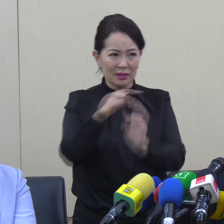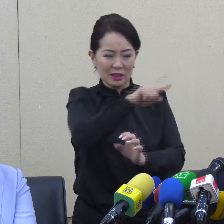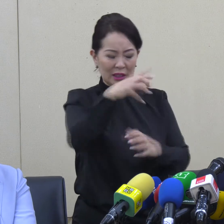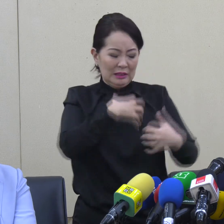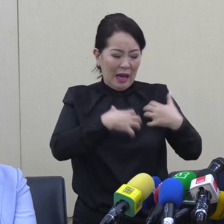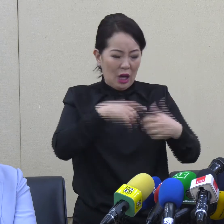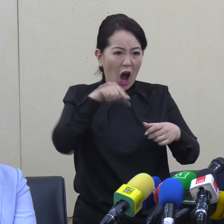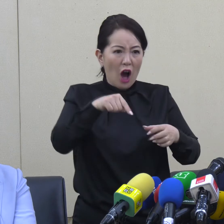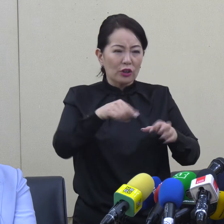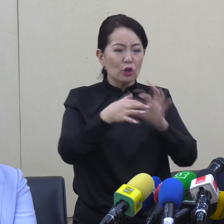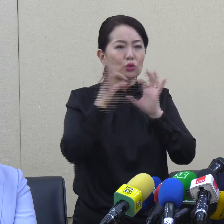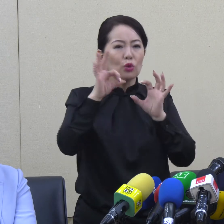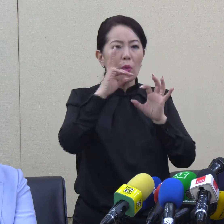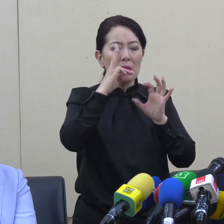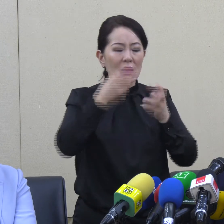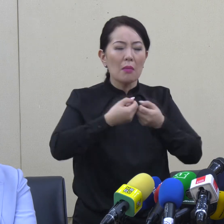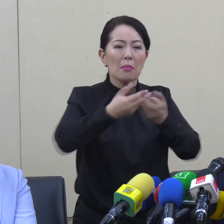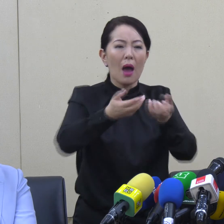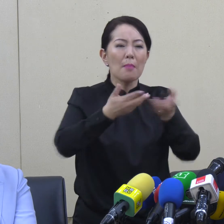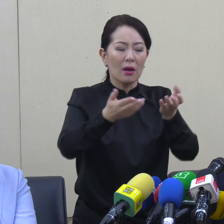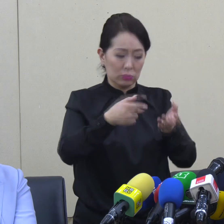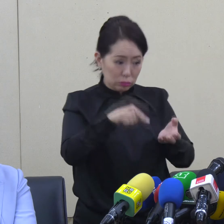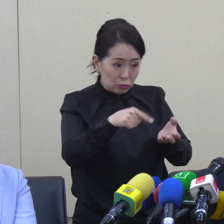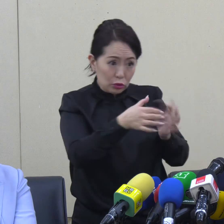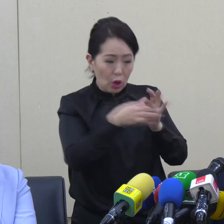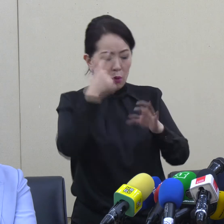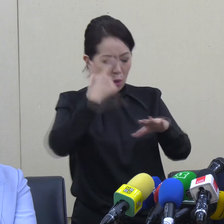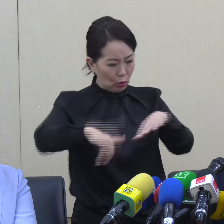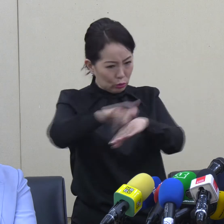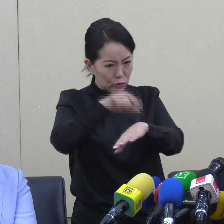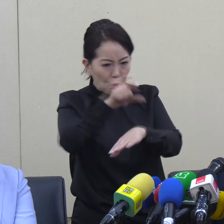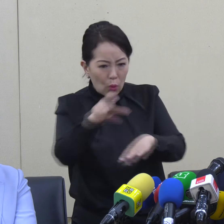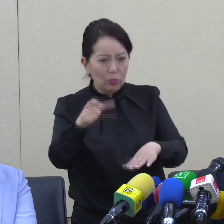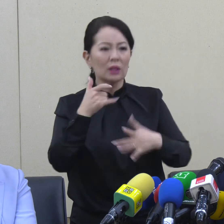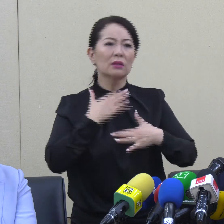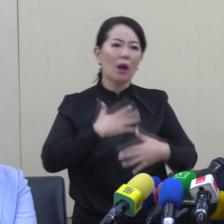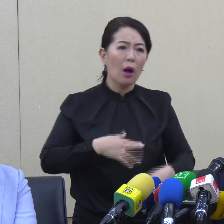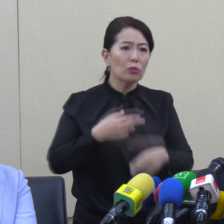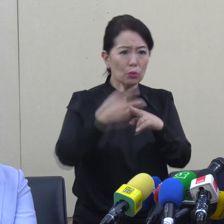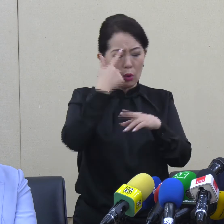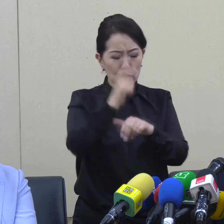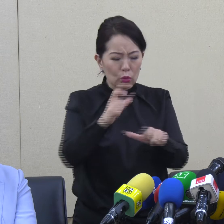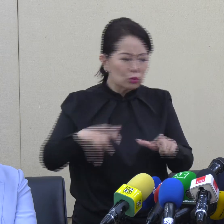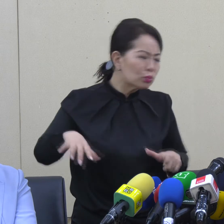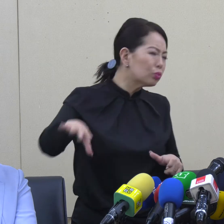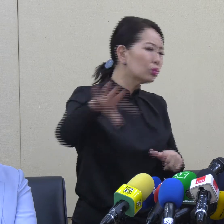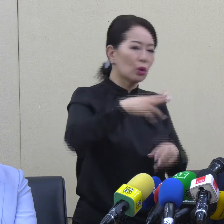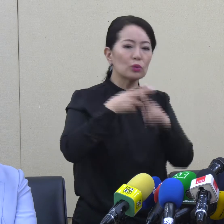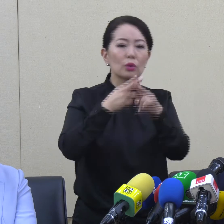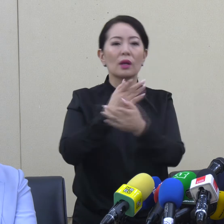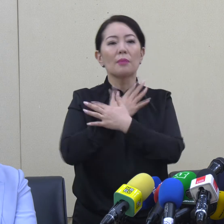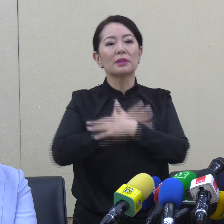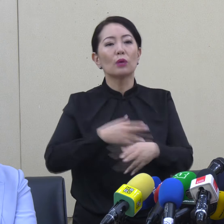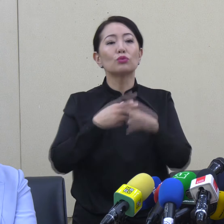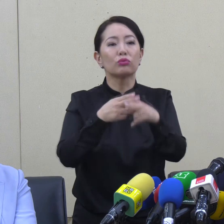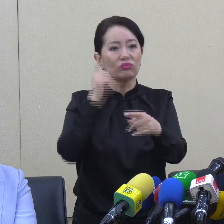шуурхай зөв мэдээ дамжуулж байгаа нь улс орондоо бол хүн ардыг сандраахгүй хүн ардынхаа бол одоо тайван